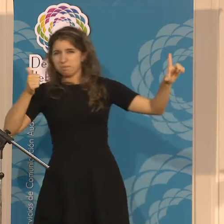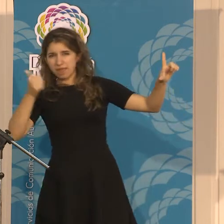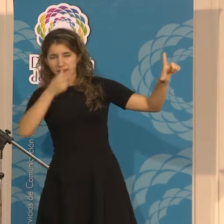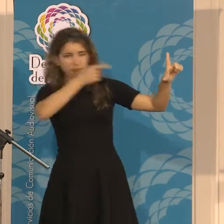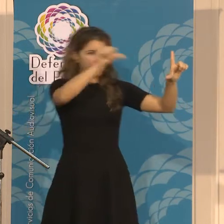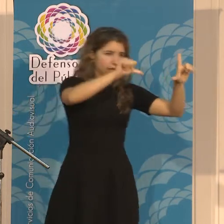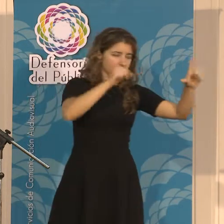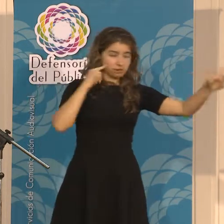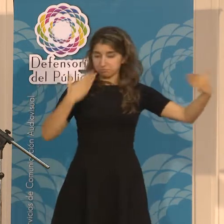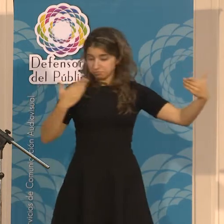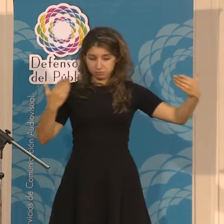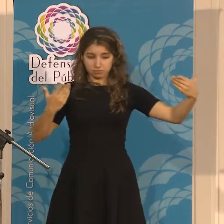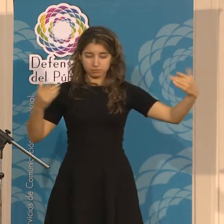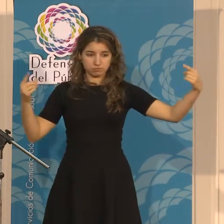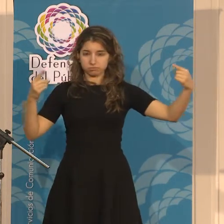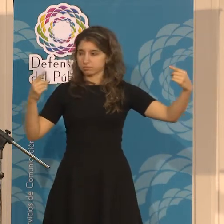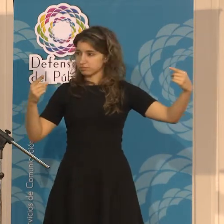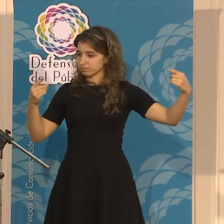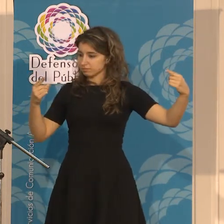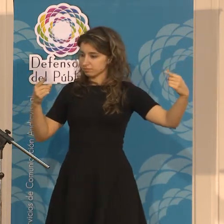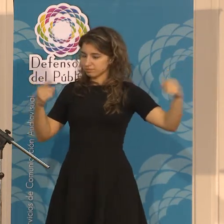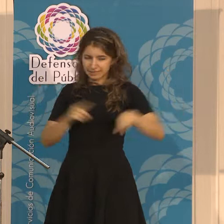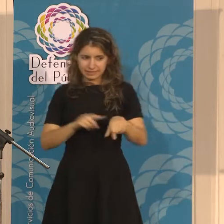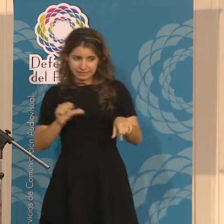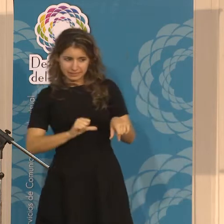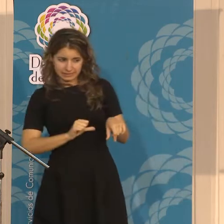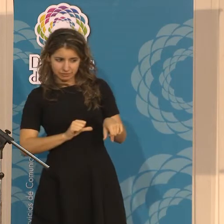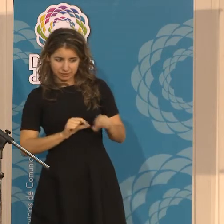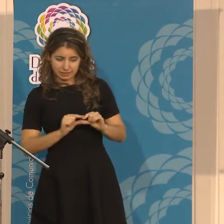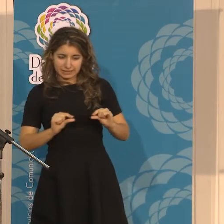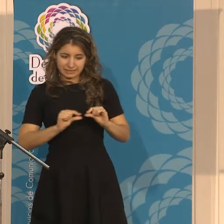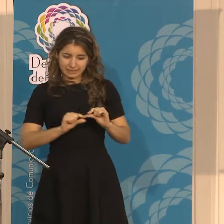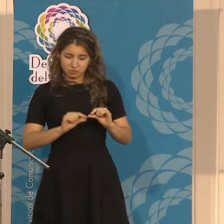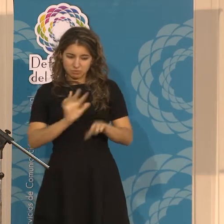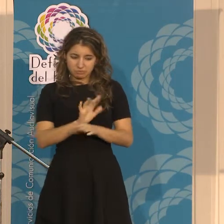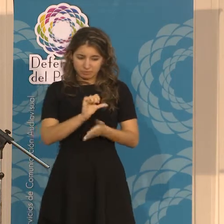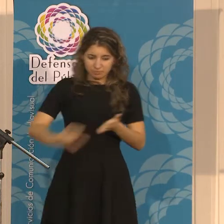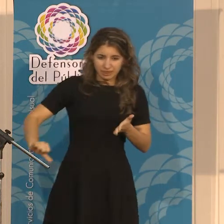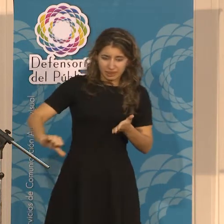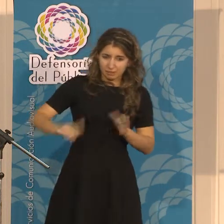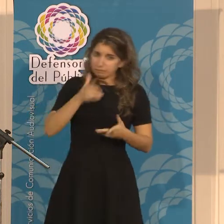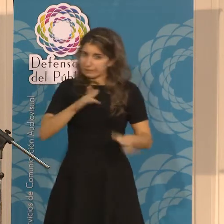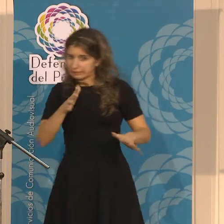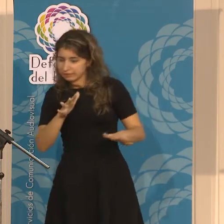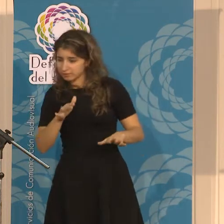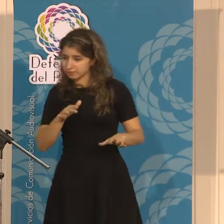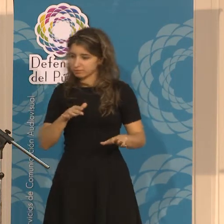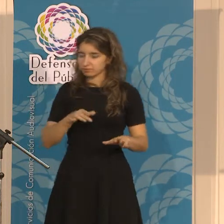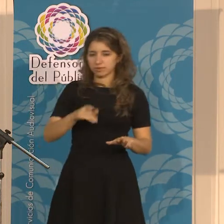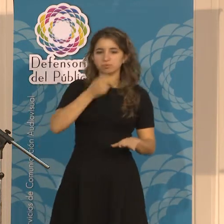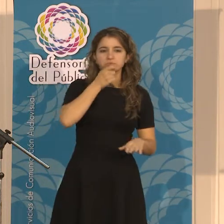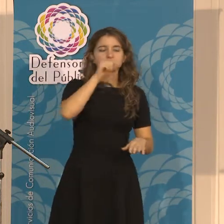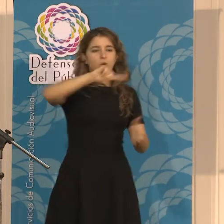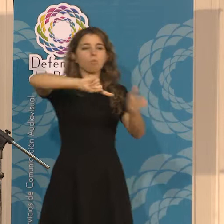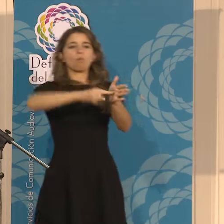quisiera aportar un apéndice ya creo que por el tiempo sería una apendicitis sobre la discusión medios porteños sí o